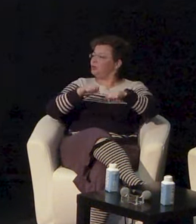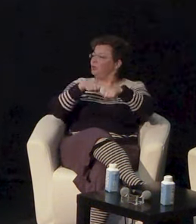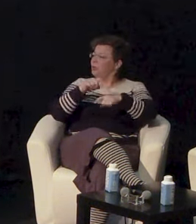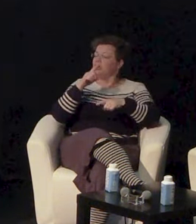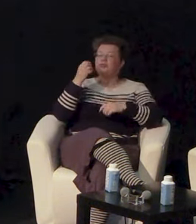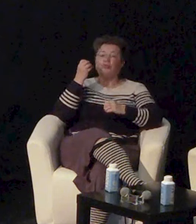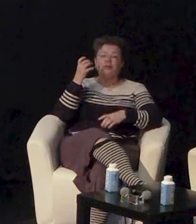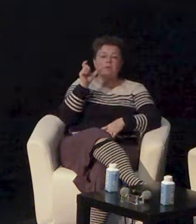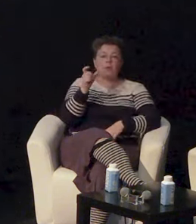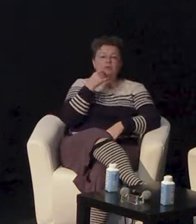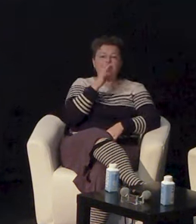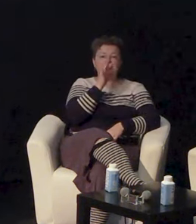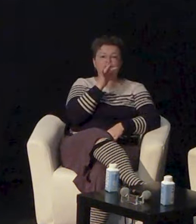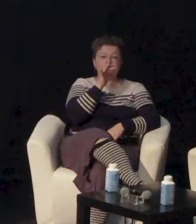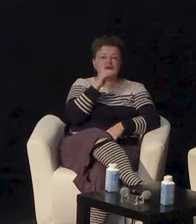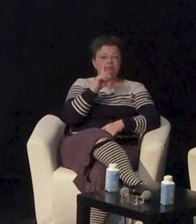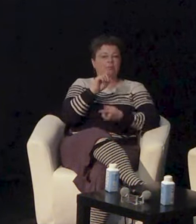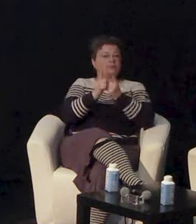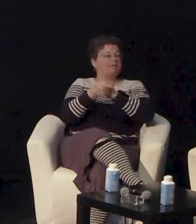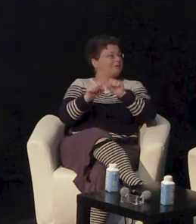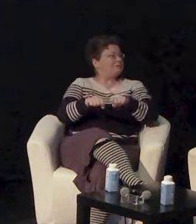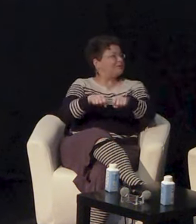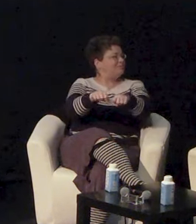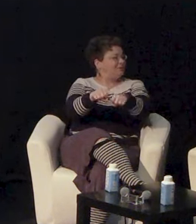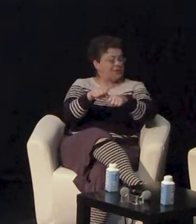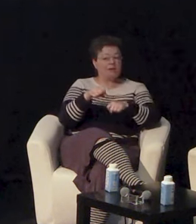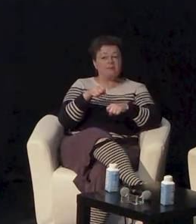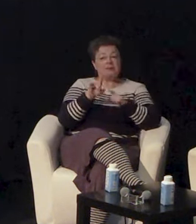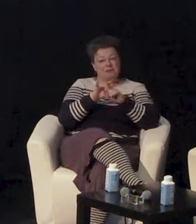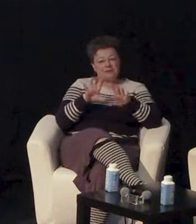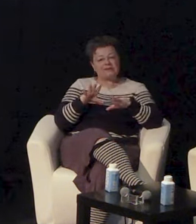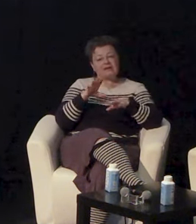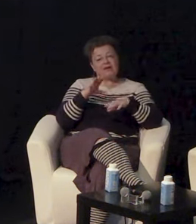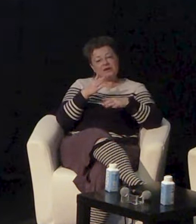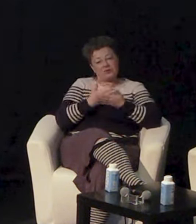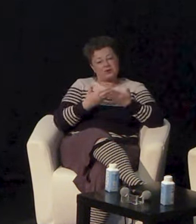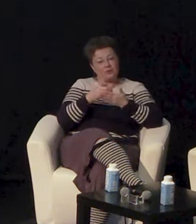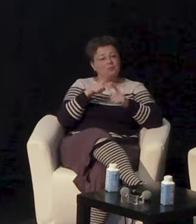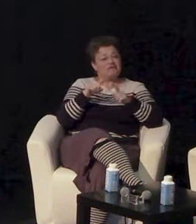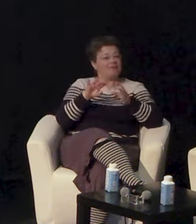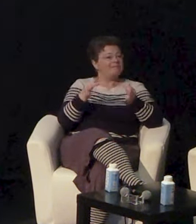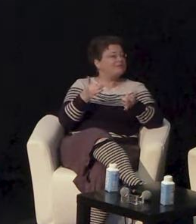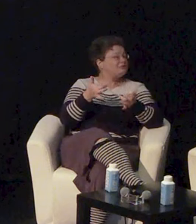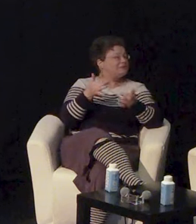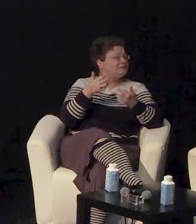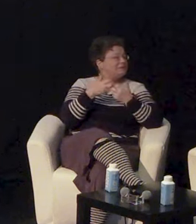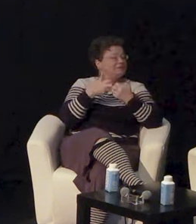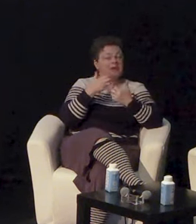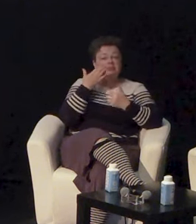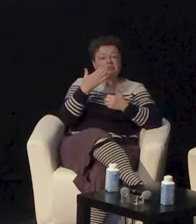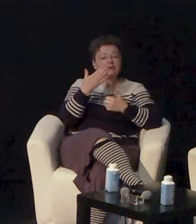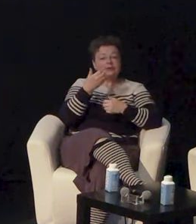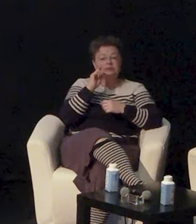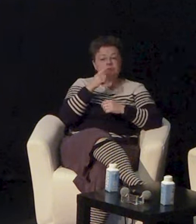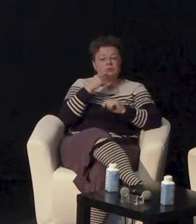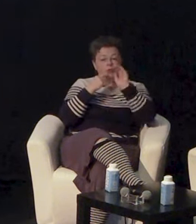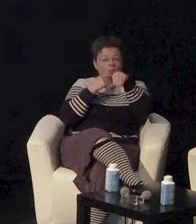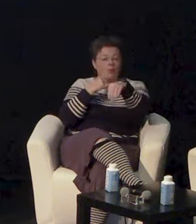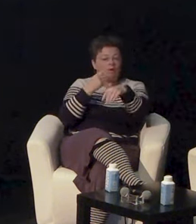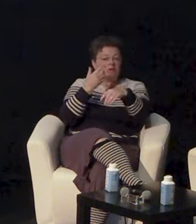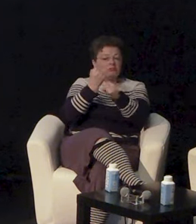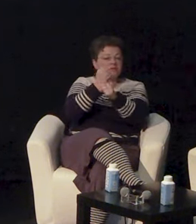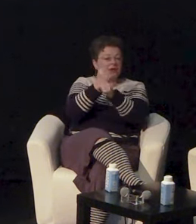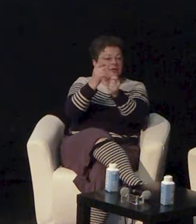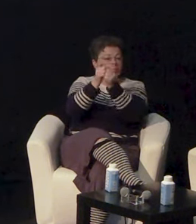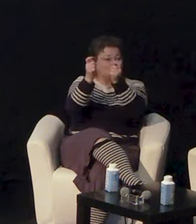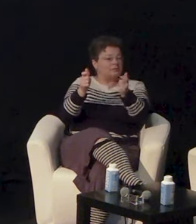moi, c'est vrai qu'un modèle, ça permet de se construire aussi, ça ouvre le champ des possibles. Et c'est vrai que